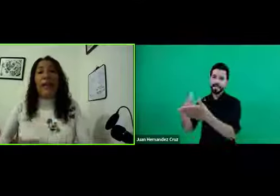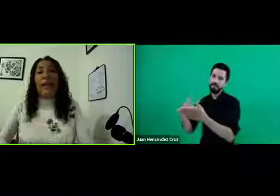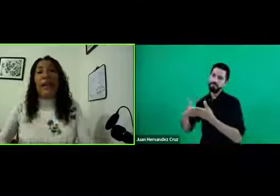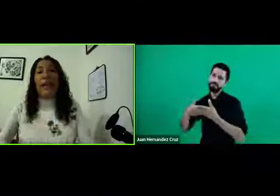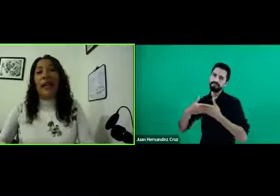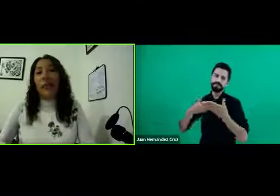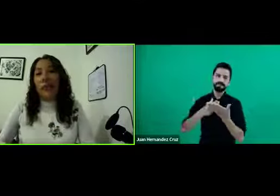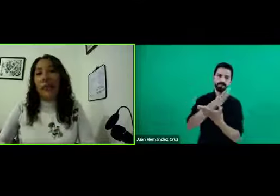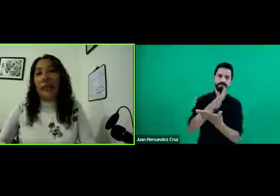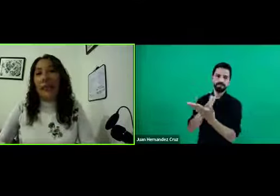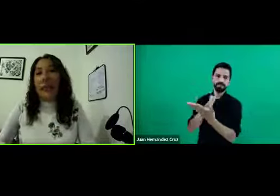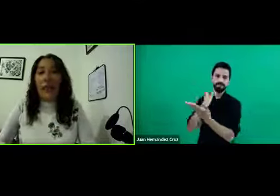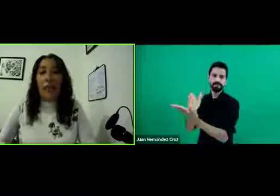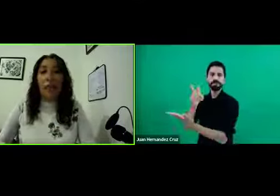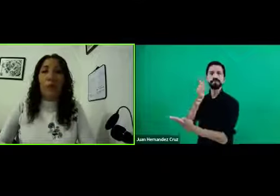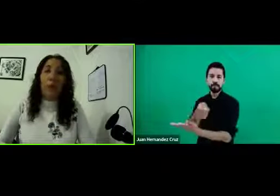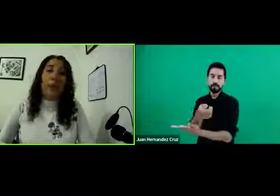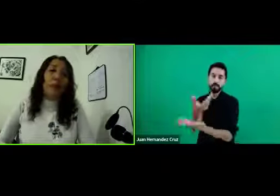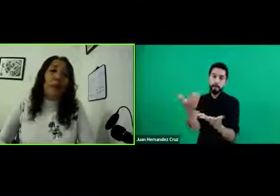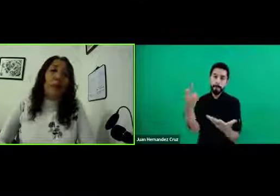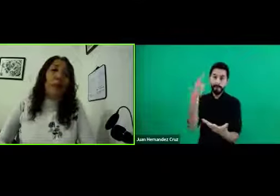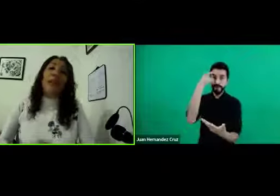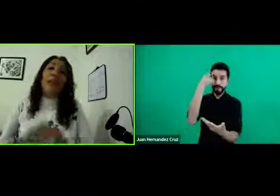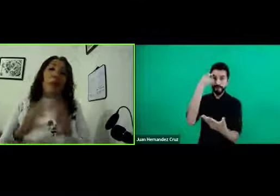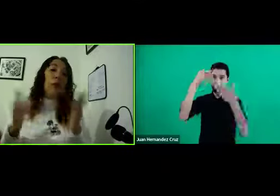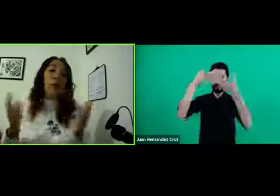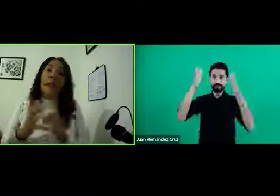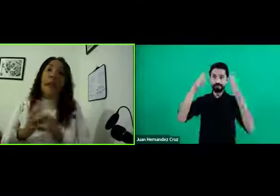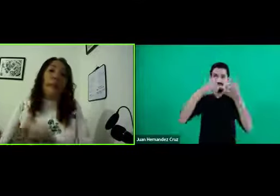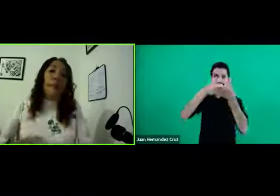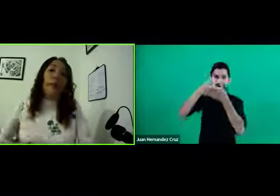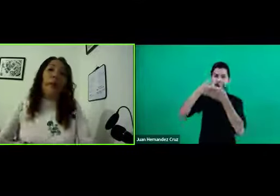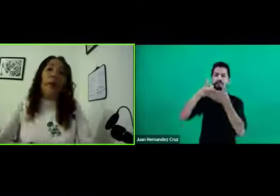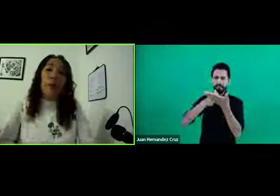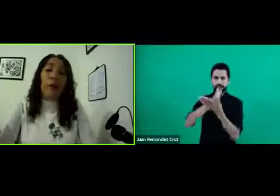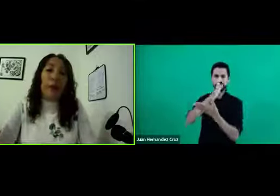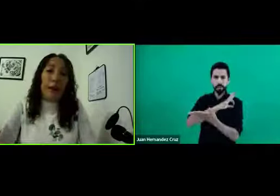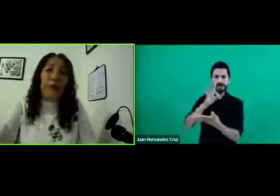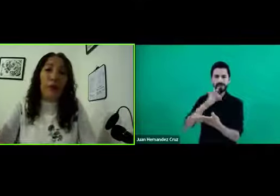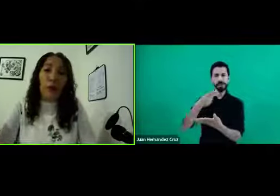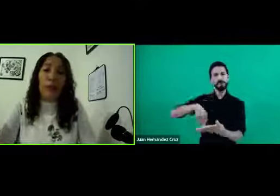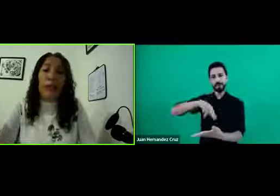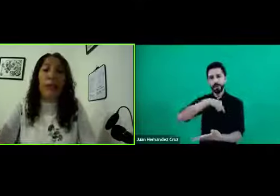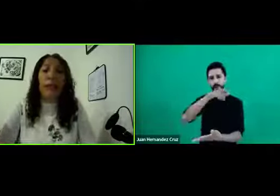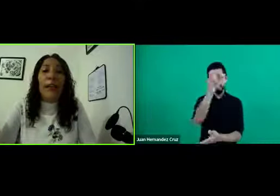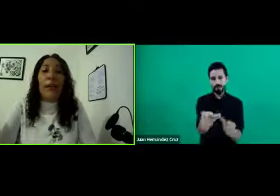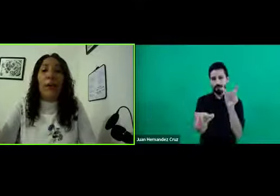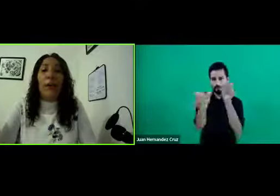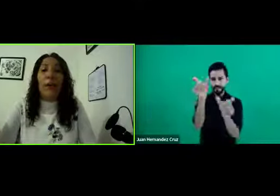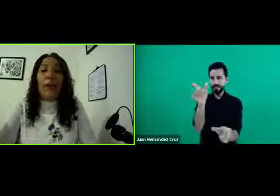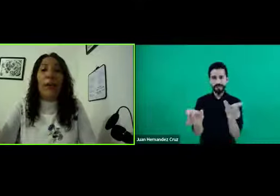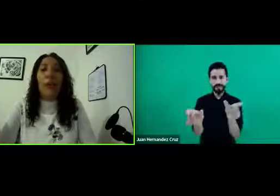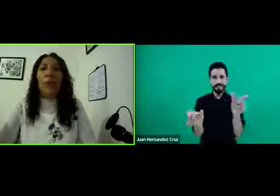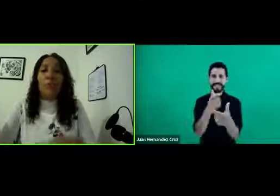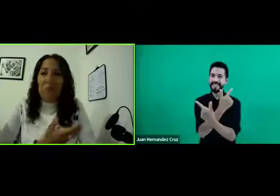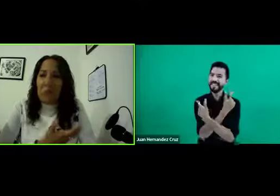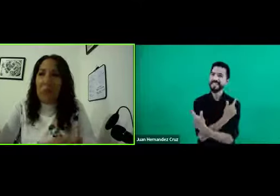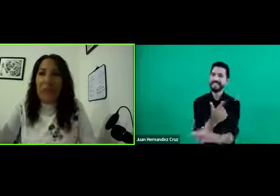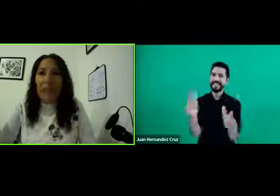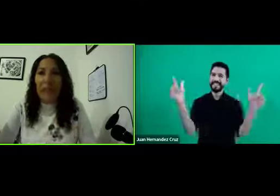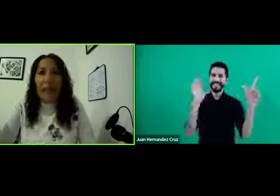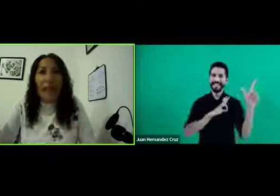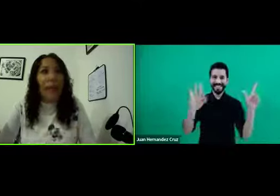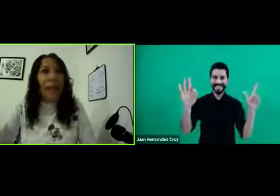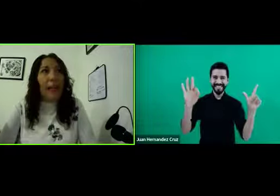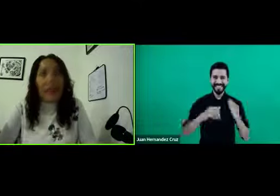cuestión, digamos, mental, porque podemos ser como avatar todo lo que querramos ser. Pero cuéntame tú, ¿Cómo